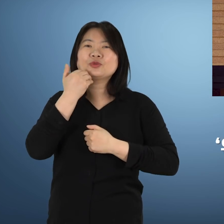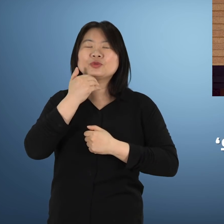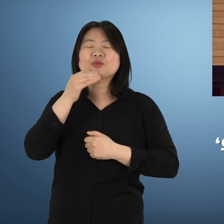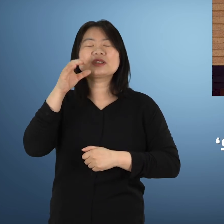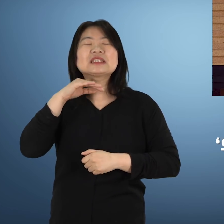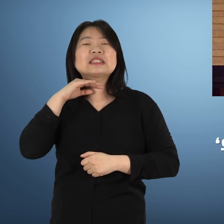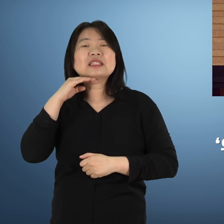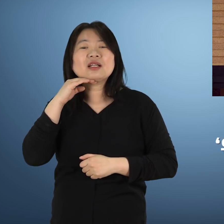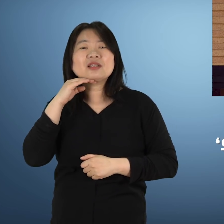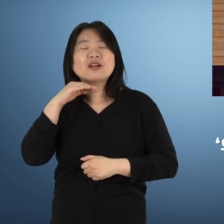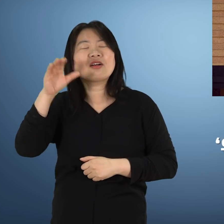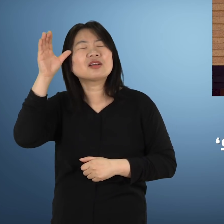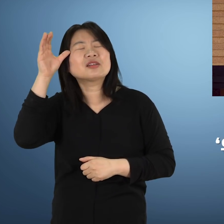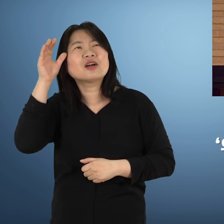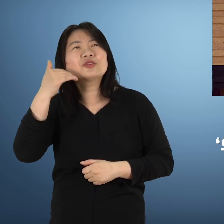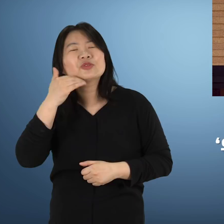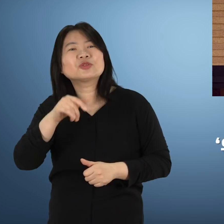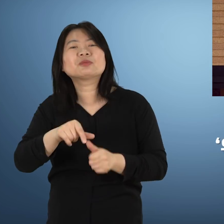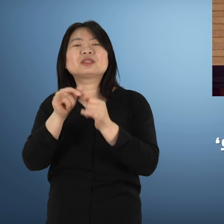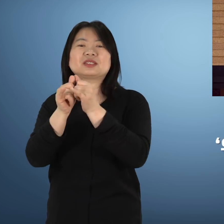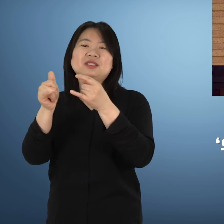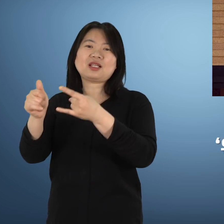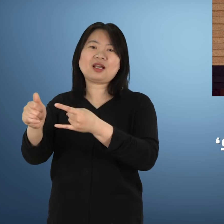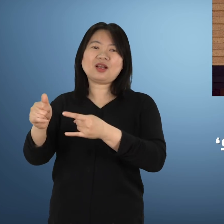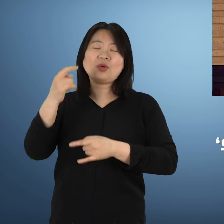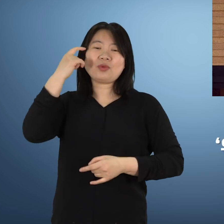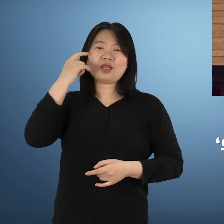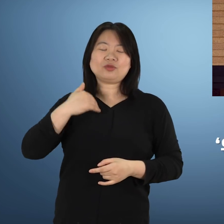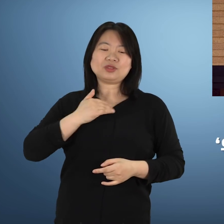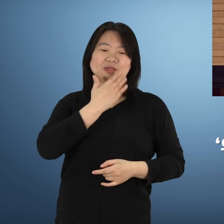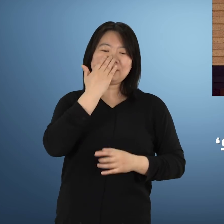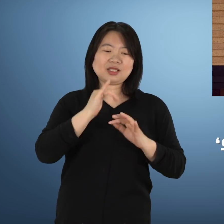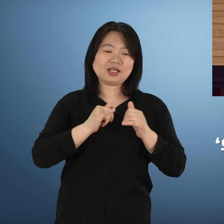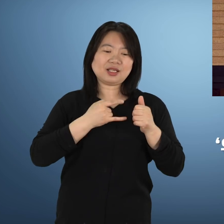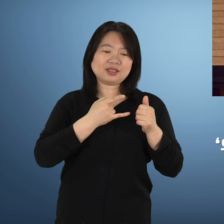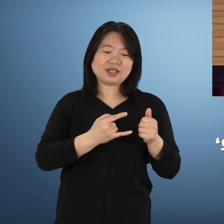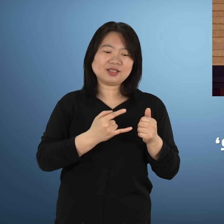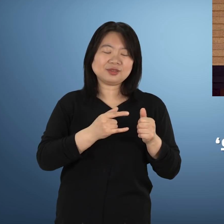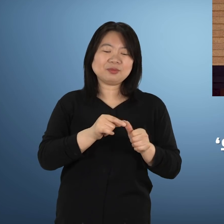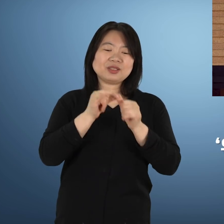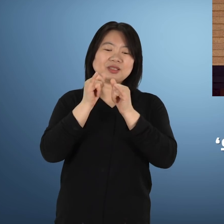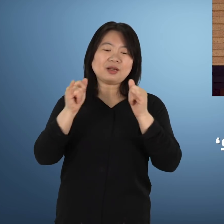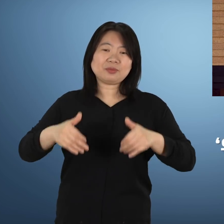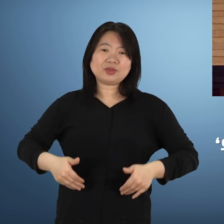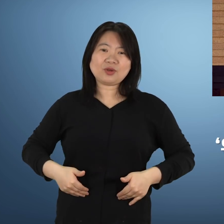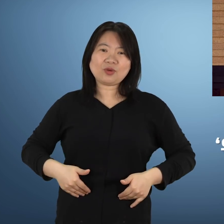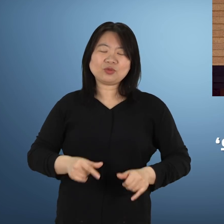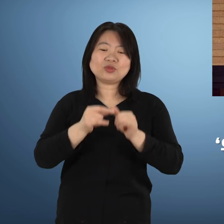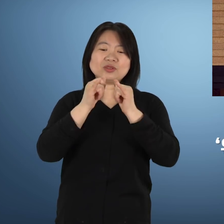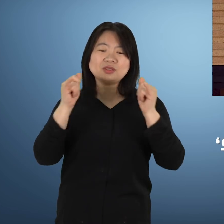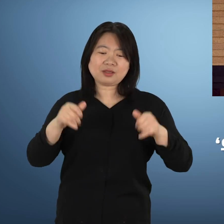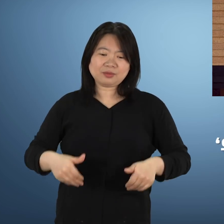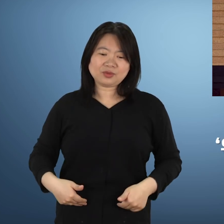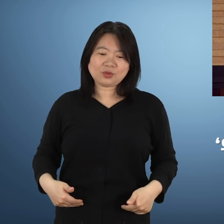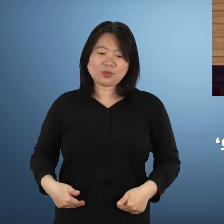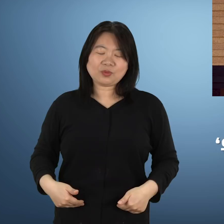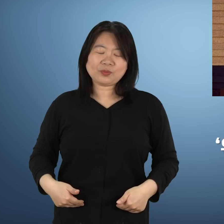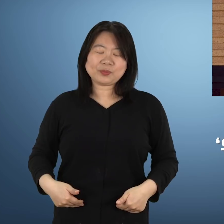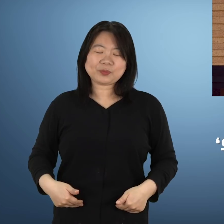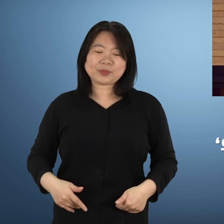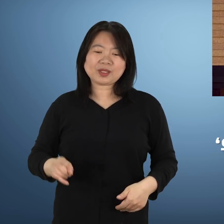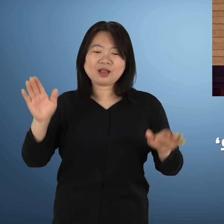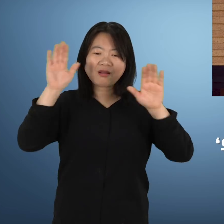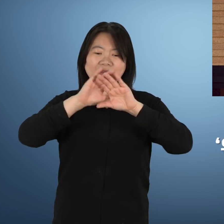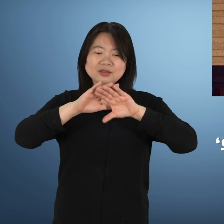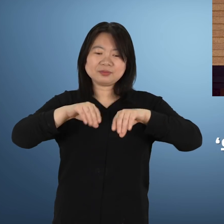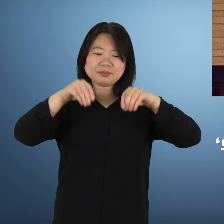메시아. 우리 민족에게는 메시아가 필요하구나. 우리를 구원할 자가 있어야 되겠구나. 이